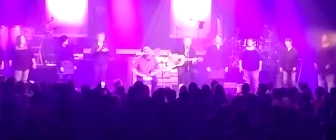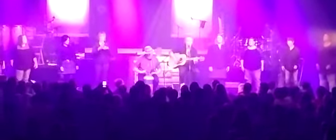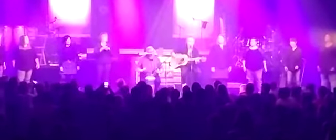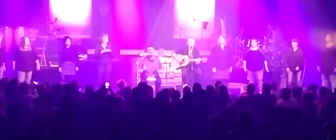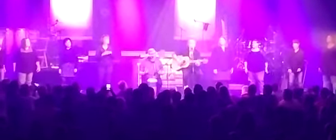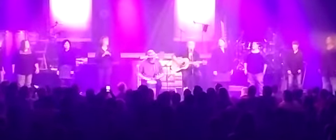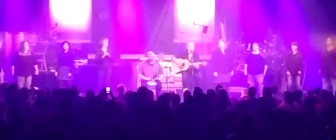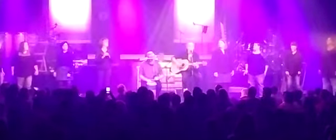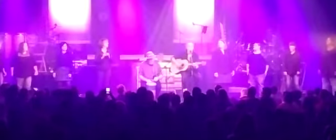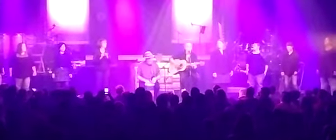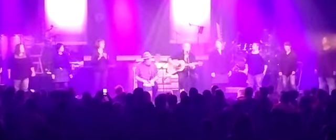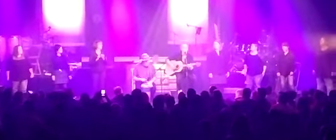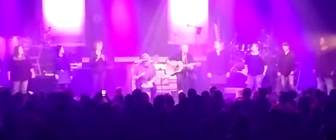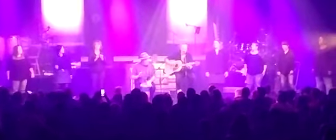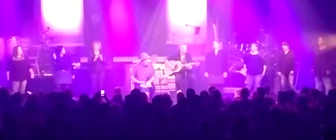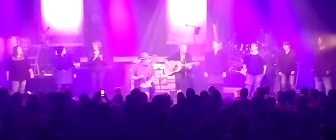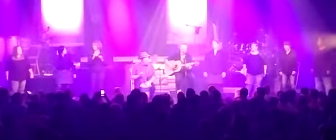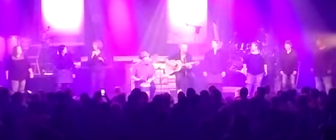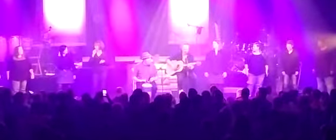Et on chante tous ensemble.